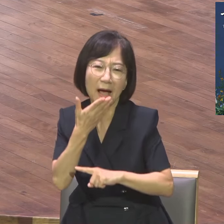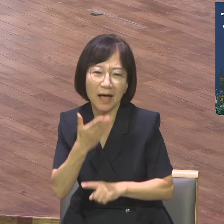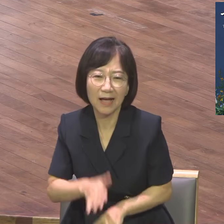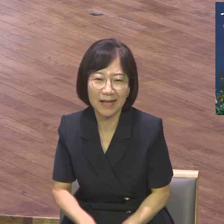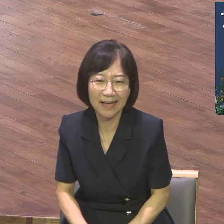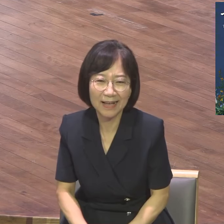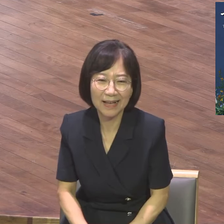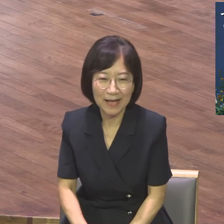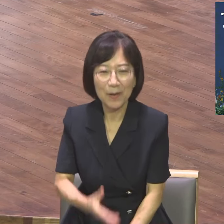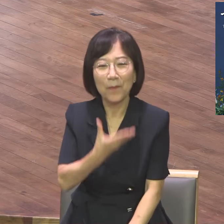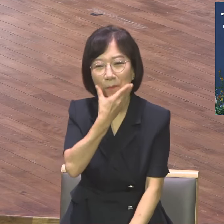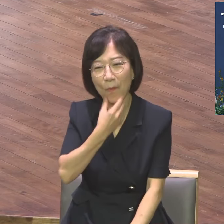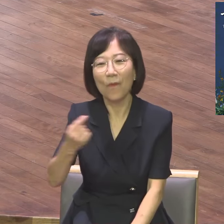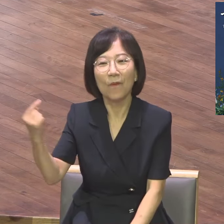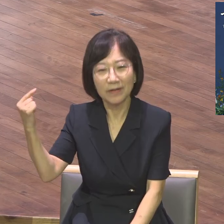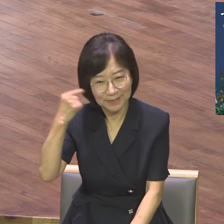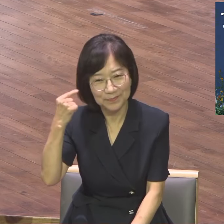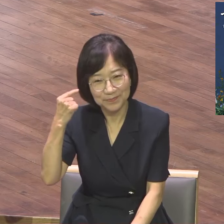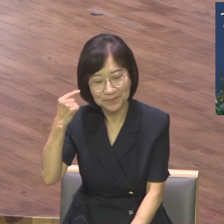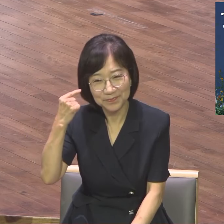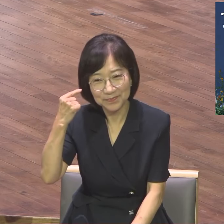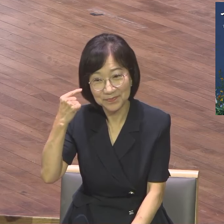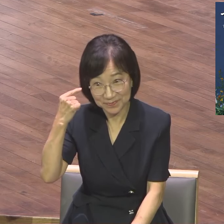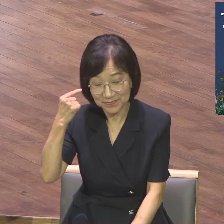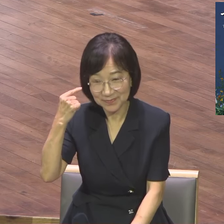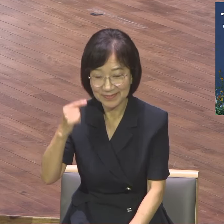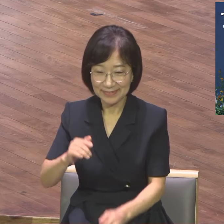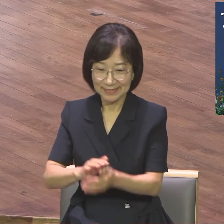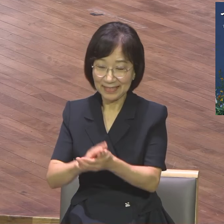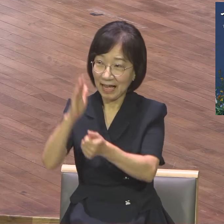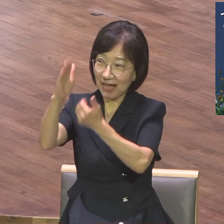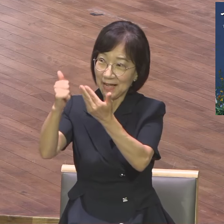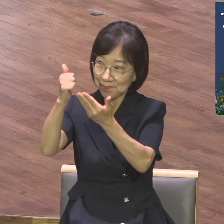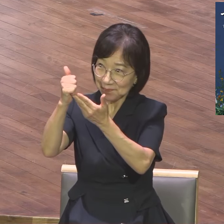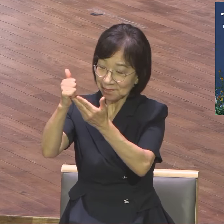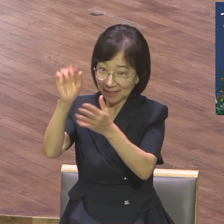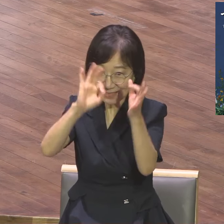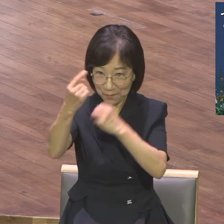뭡니까? 복음이에요. 그냥 살아나요. 그냥 하나님 앞에 나오면.